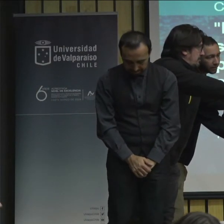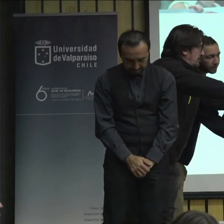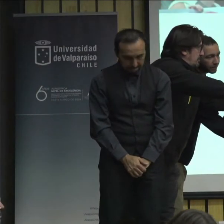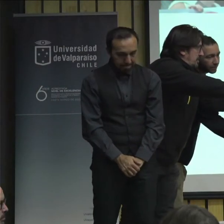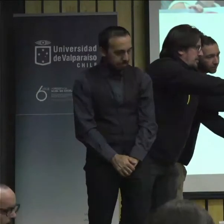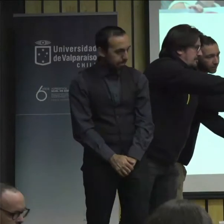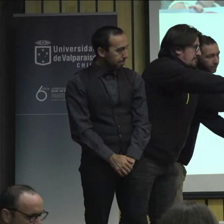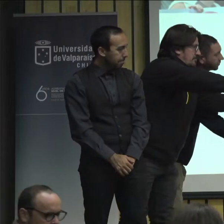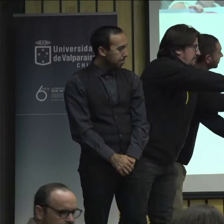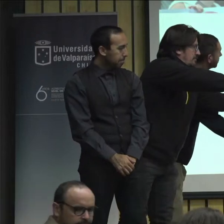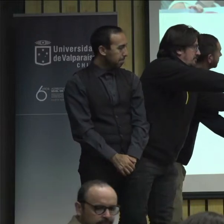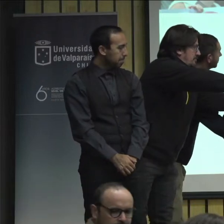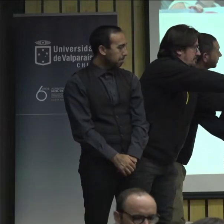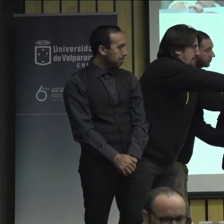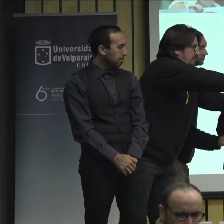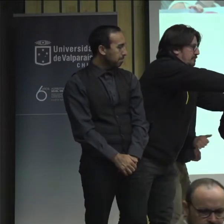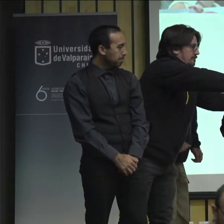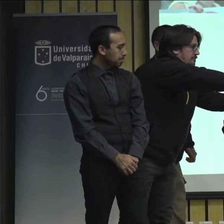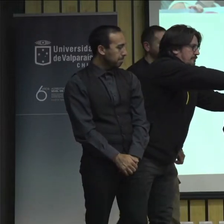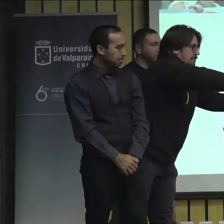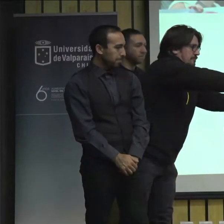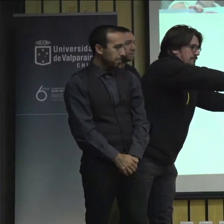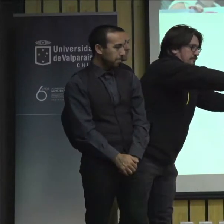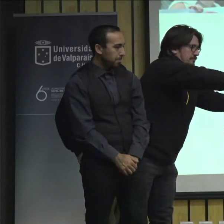Ahí está mejor